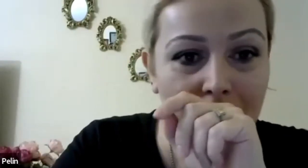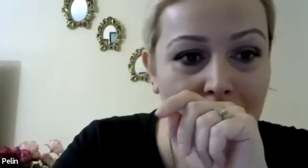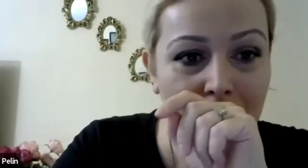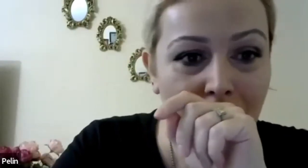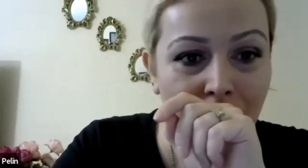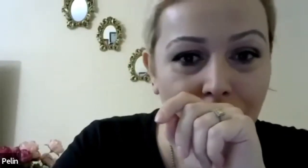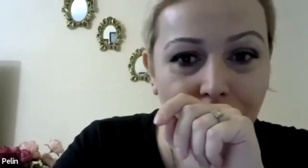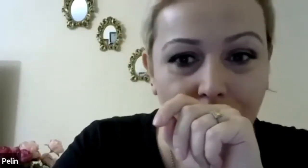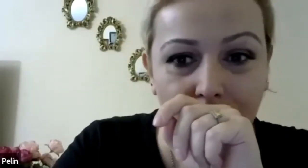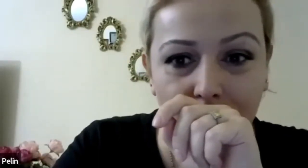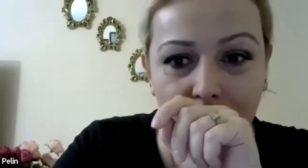Bakalım.